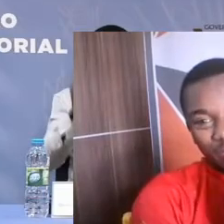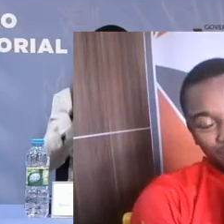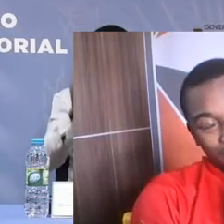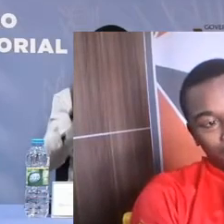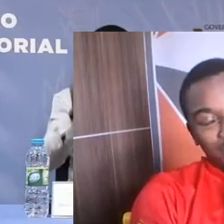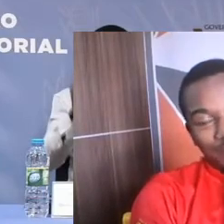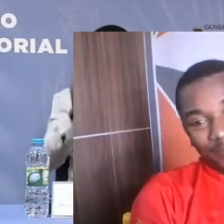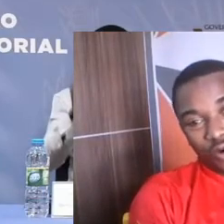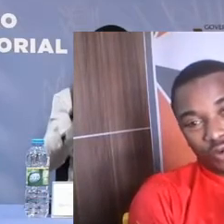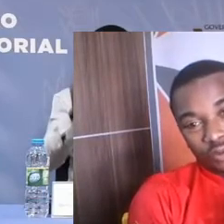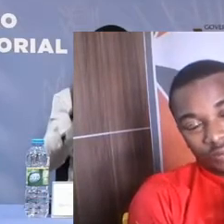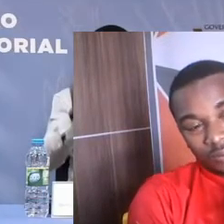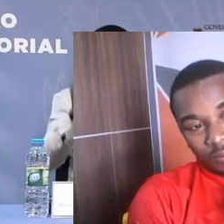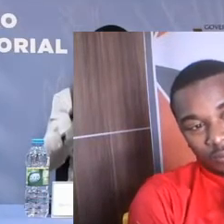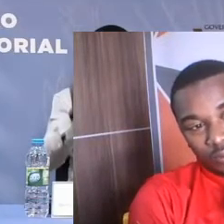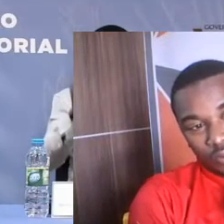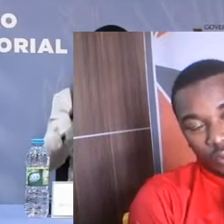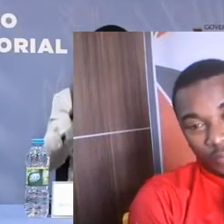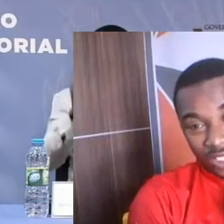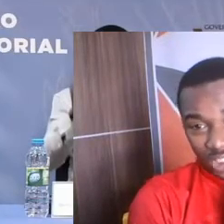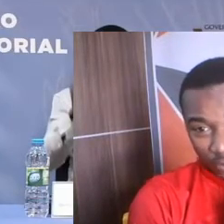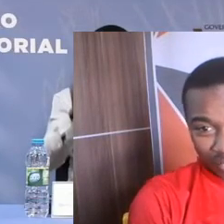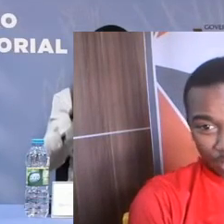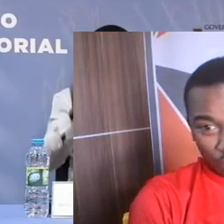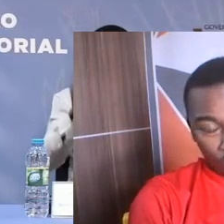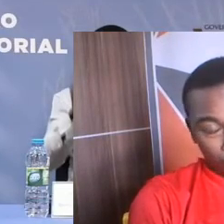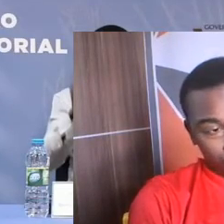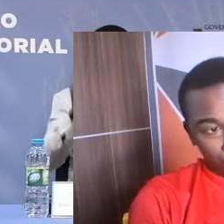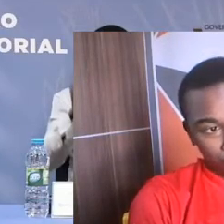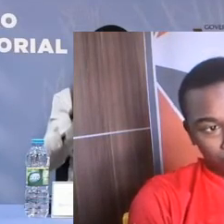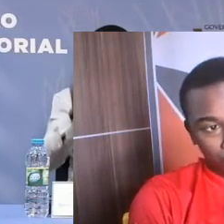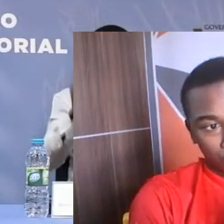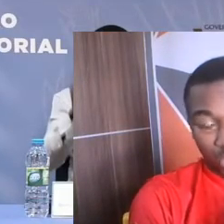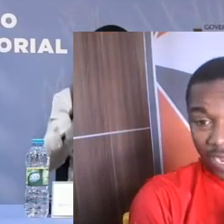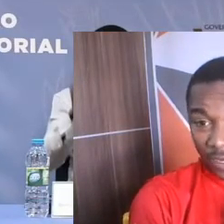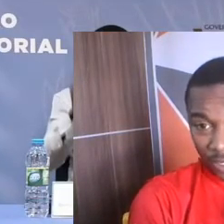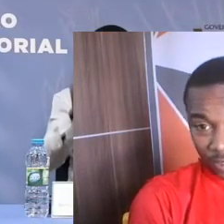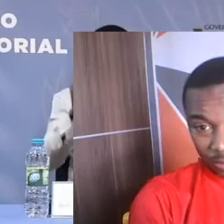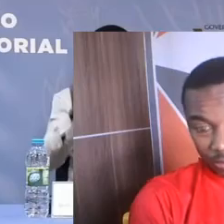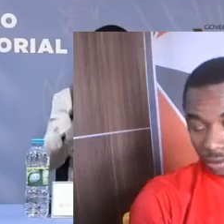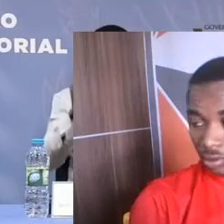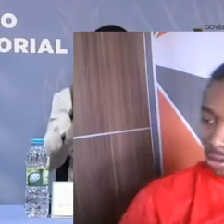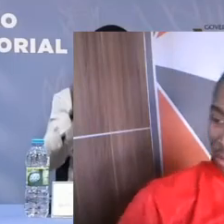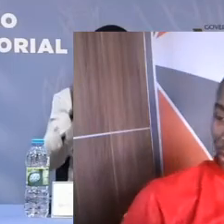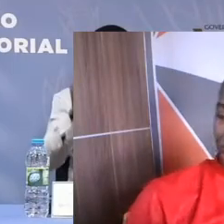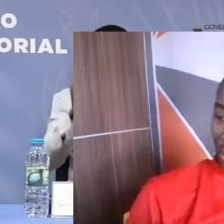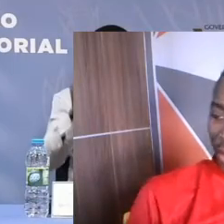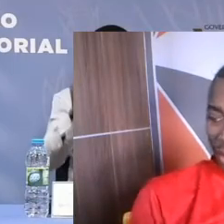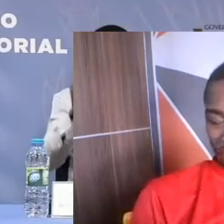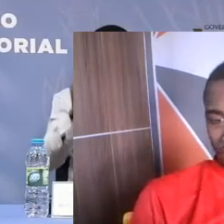momento tem no grupo desses médicos que chegaram, né?